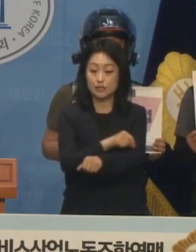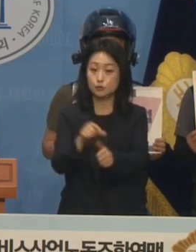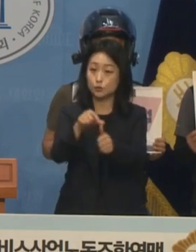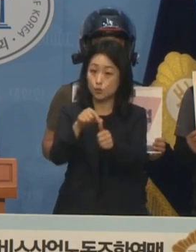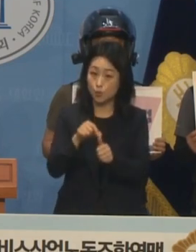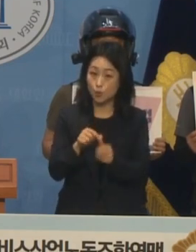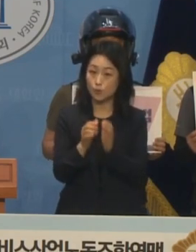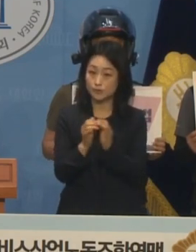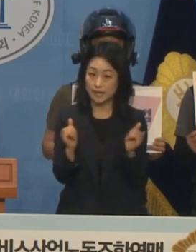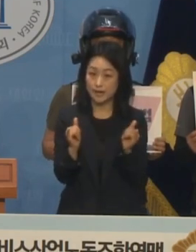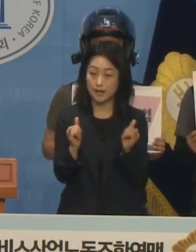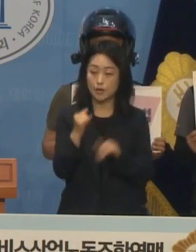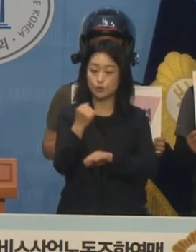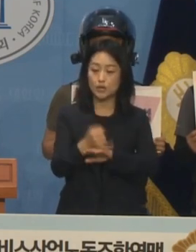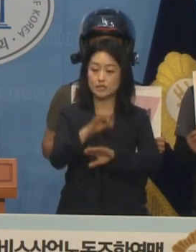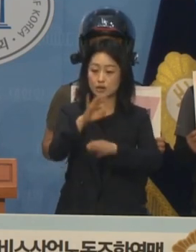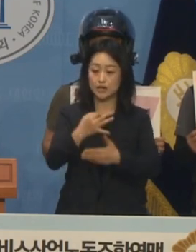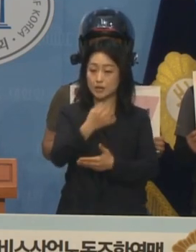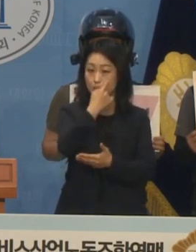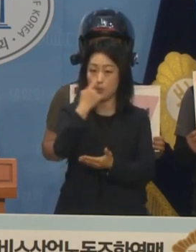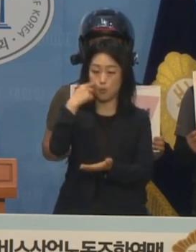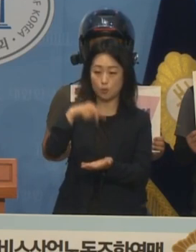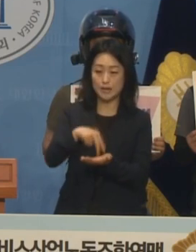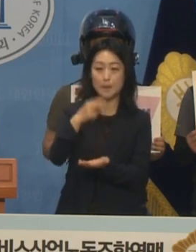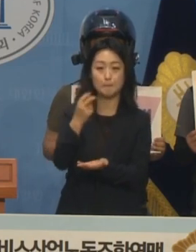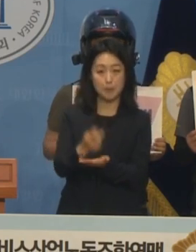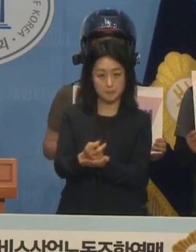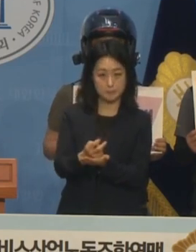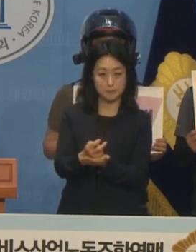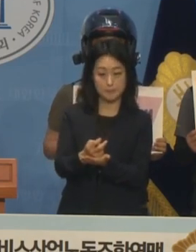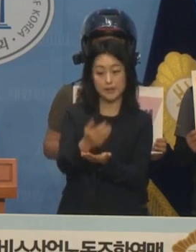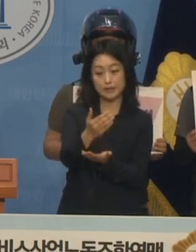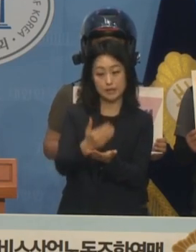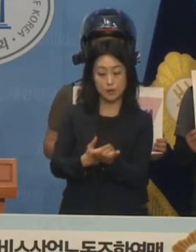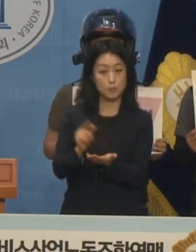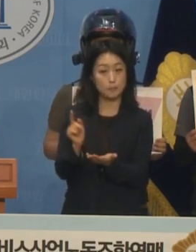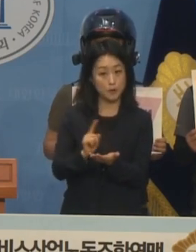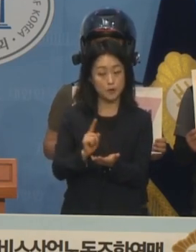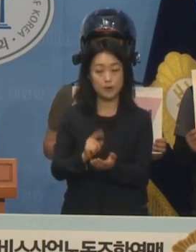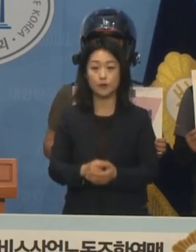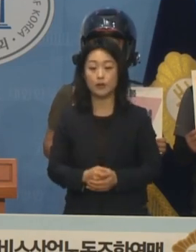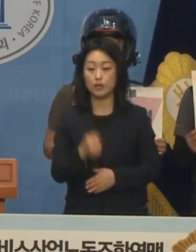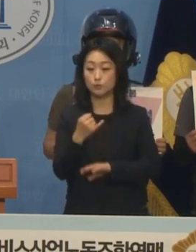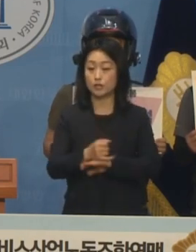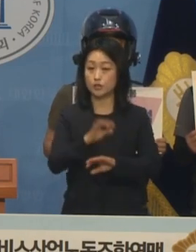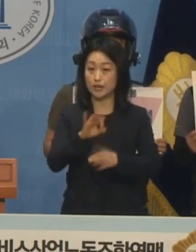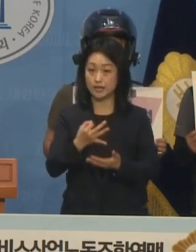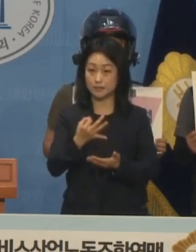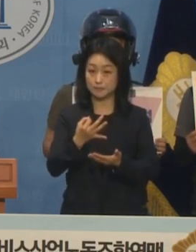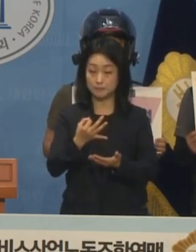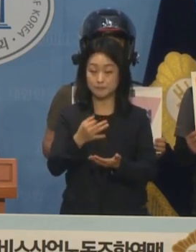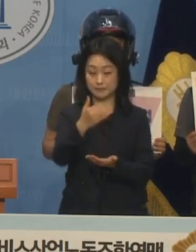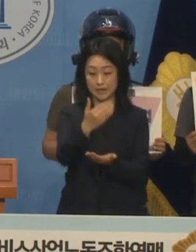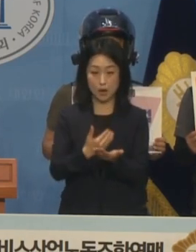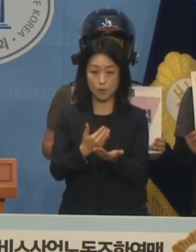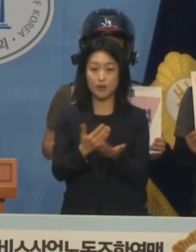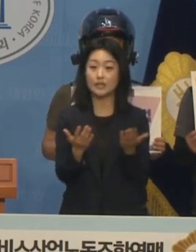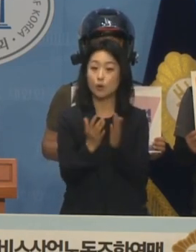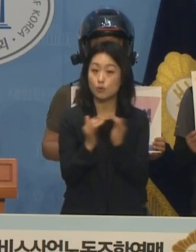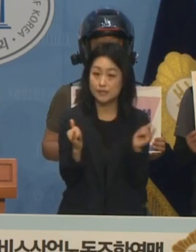플랫폼 노동자 최저임금 보장법입니다. 법안의 핵심적인 내용은 최저임금에서 정의하는